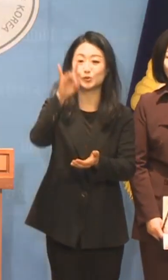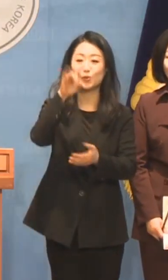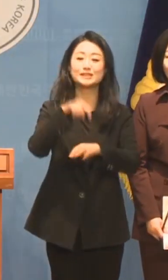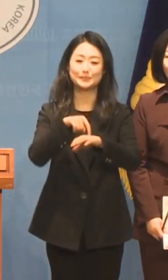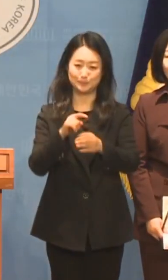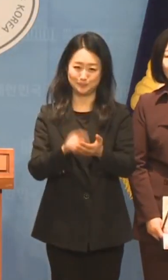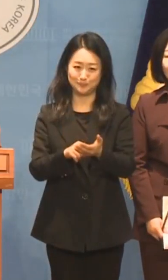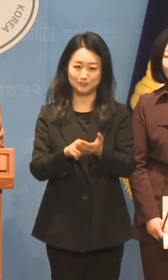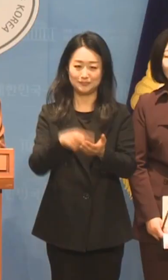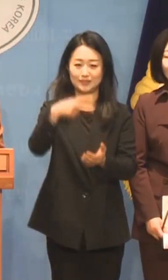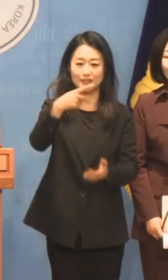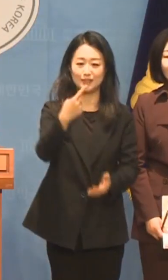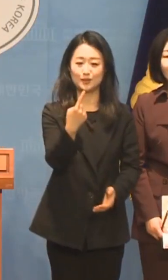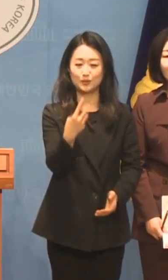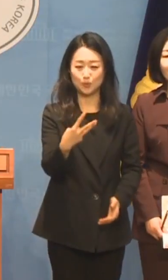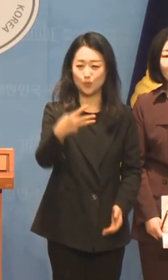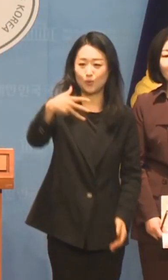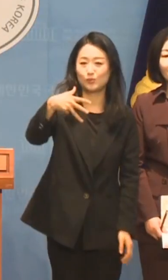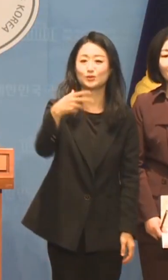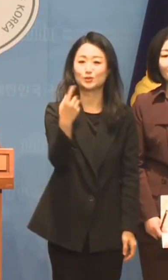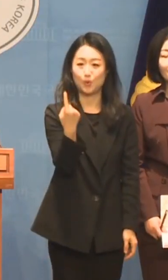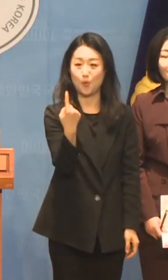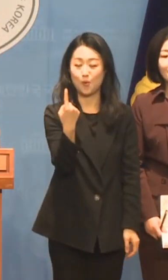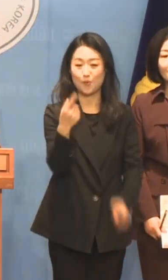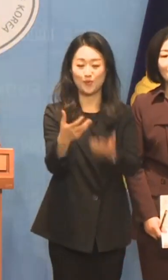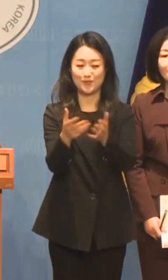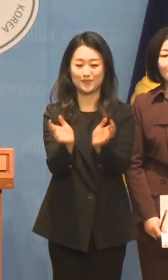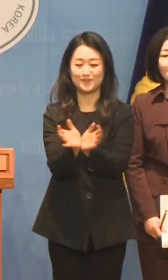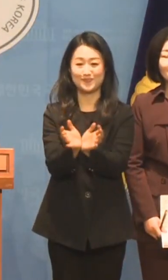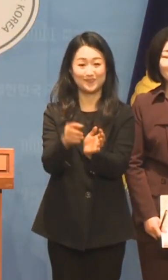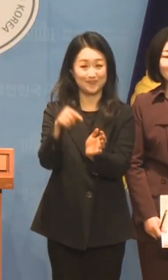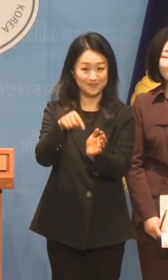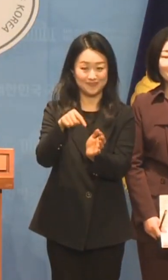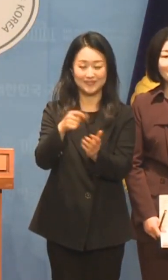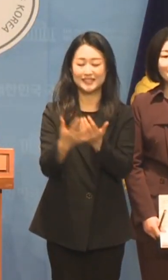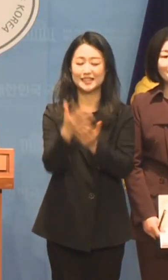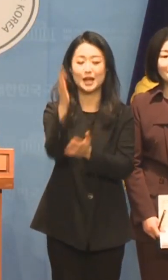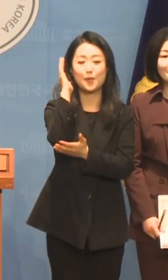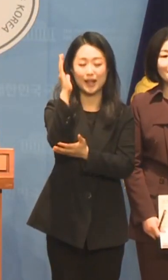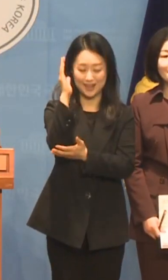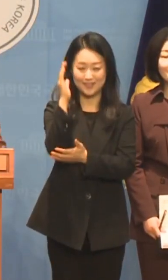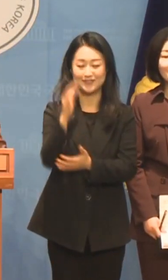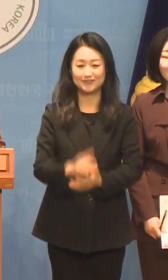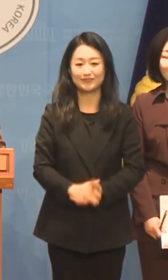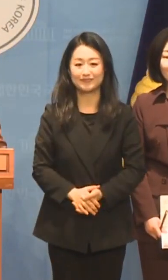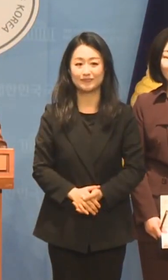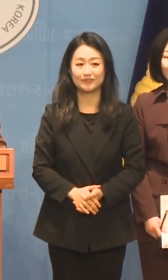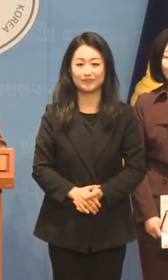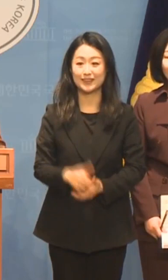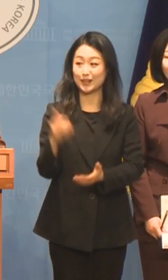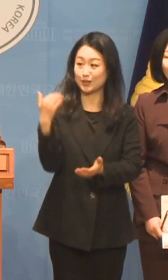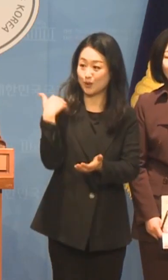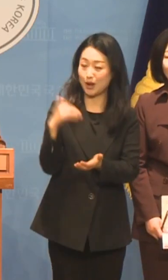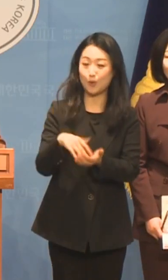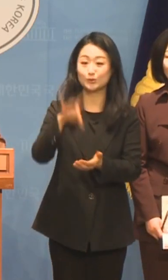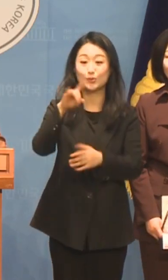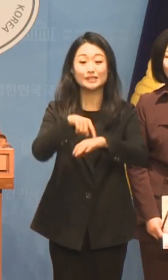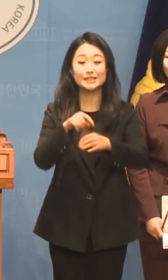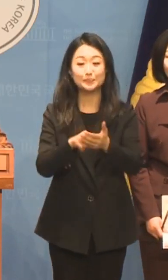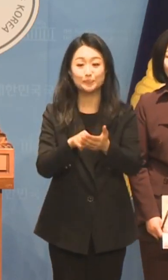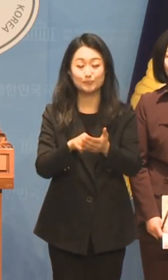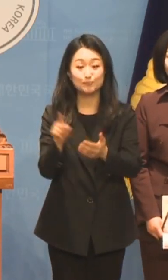의원들 모임에서 오늘 그 기자회견을 하려고 이렇게 모였습니다. 돌아온 초심이라고